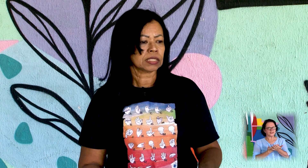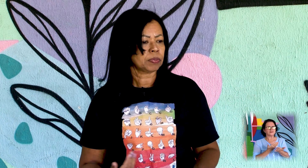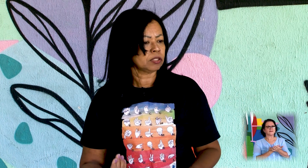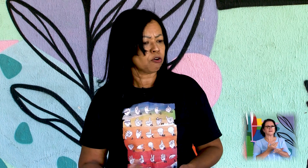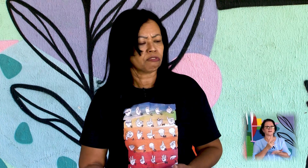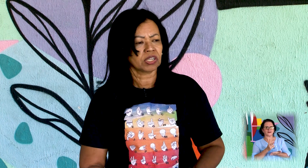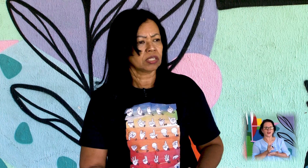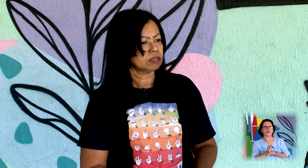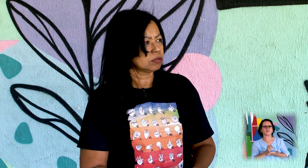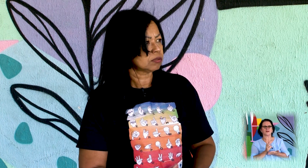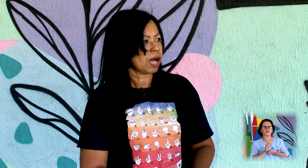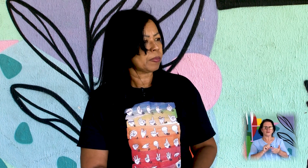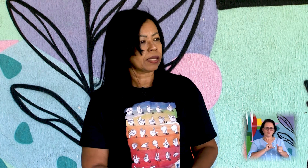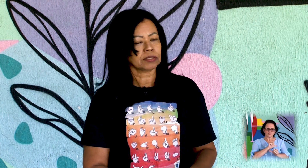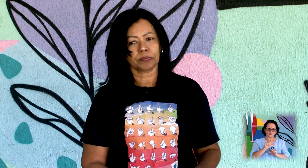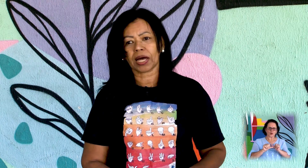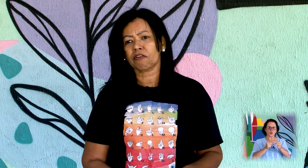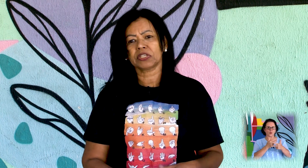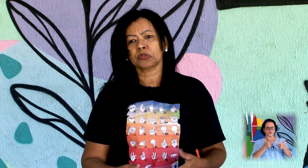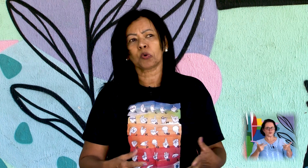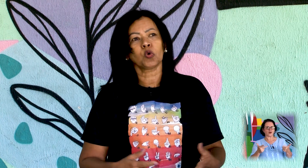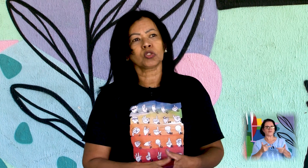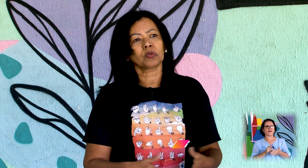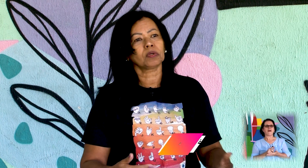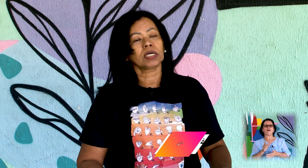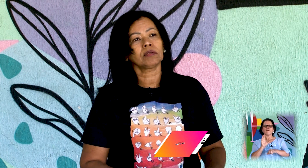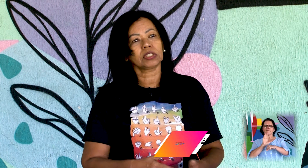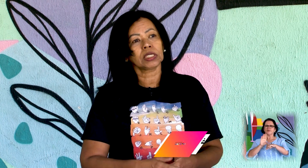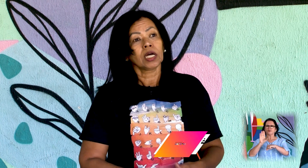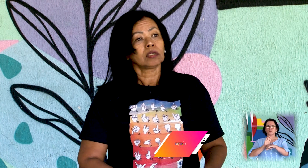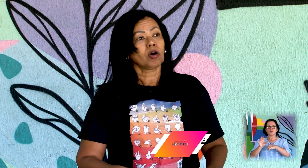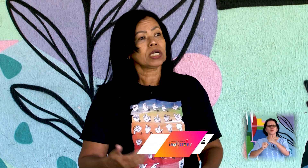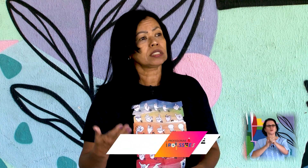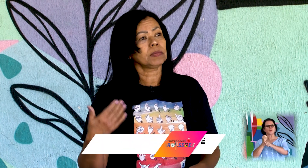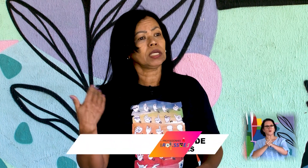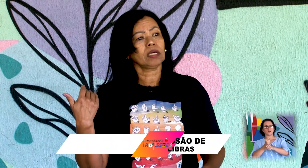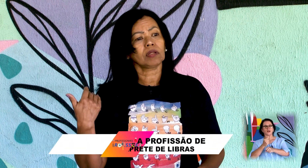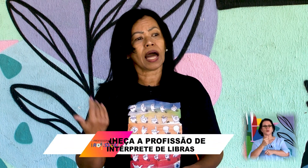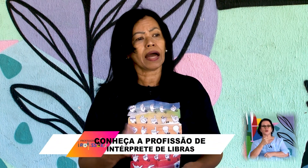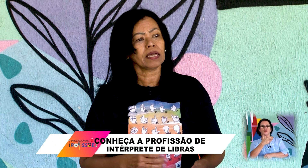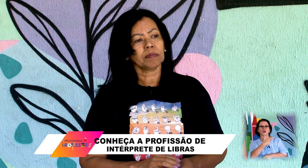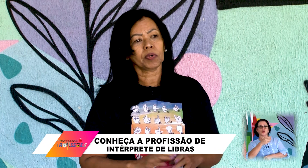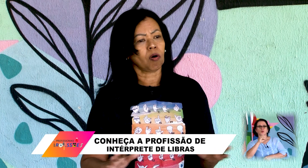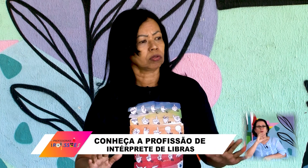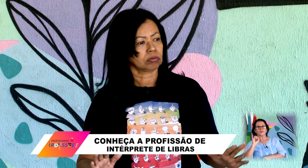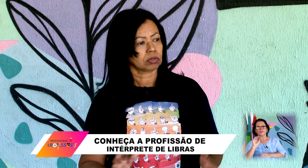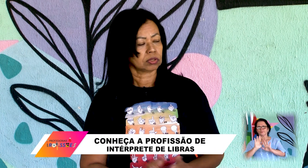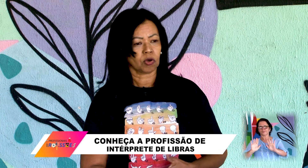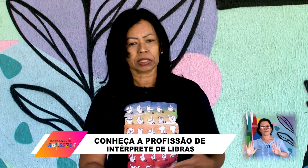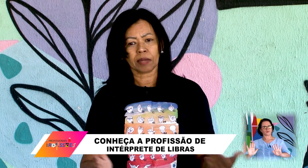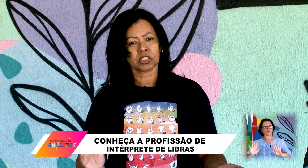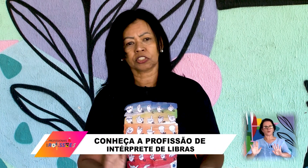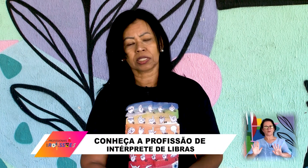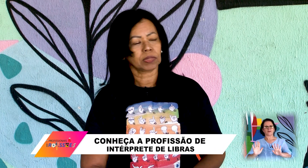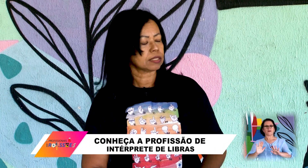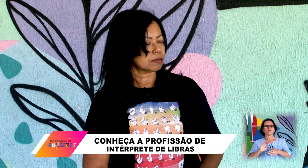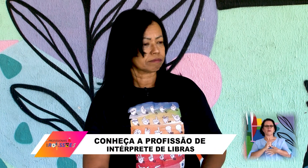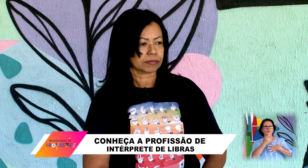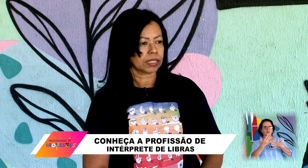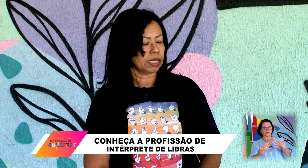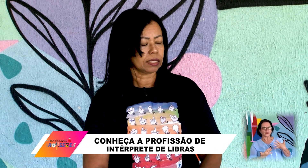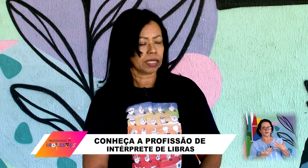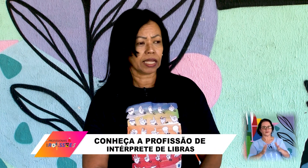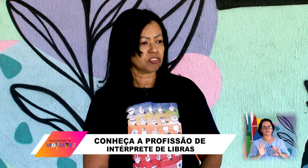A gente está sempre inovando, não dá para tipo, eu fiz um curso no ano de 2000 lá e pronto. Sou intérprete de